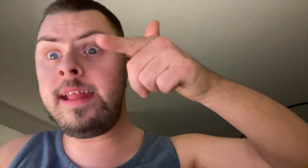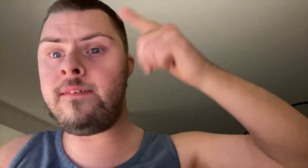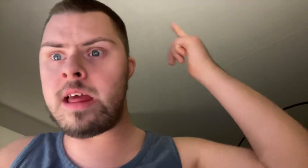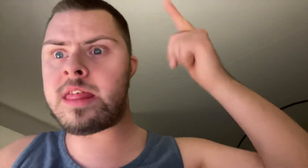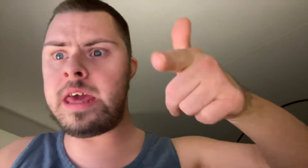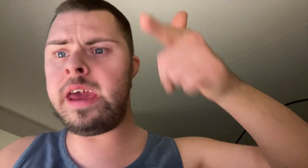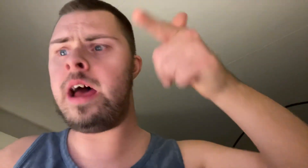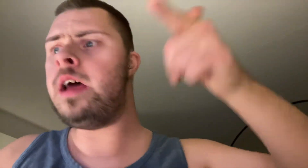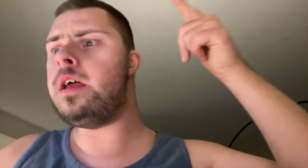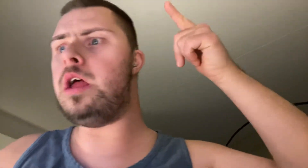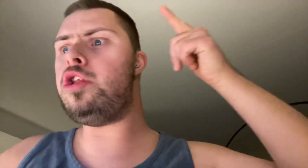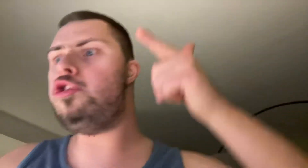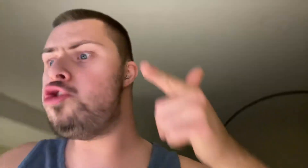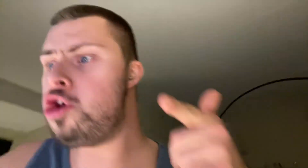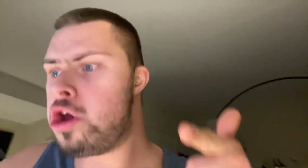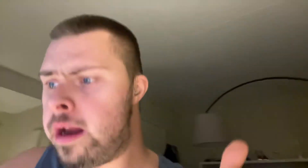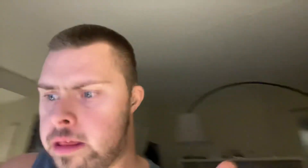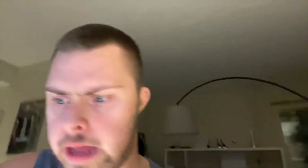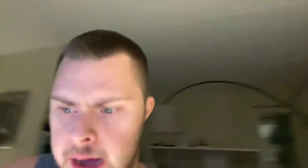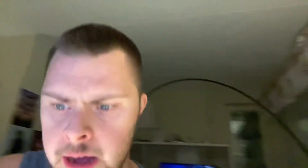Ni vill se den nya lista